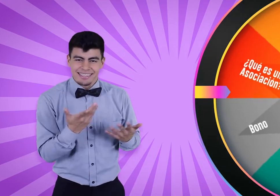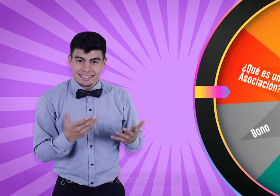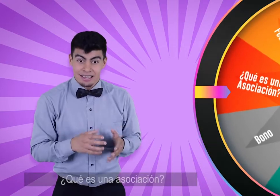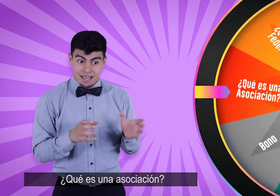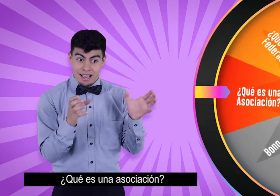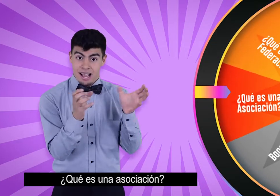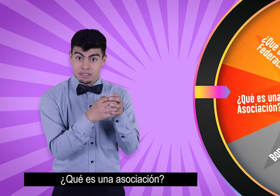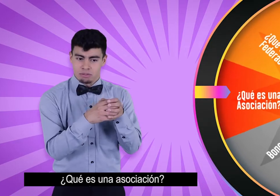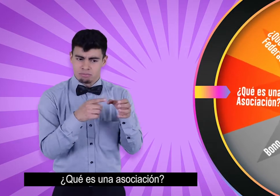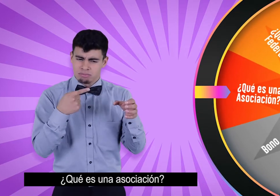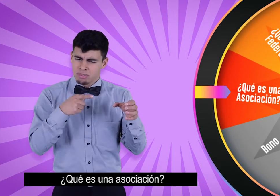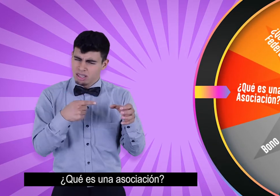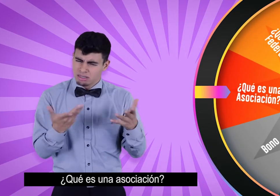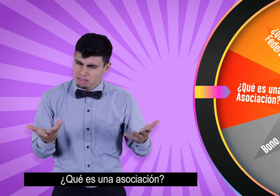¿Qué es una asociación?